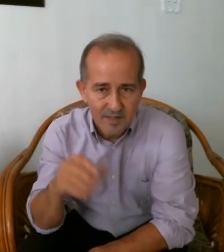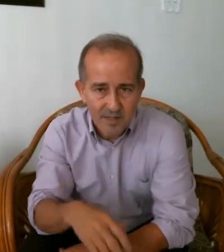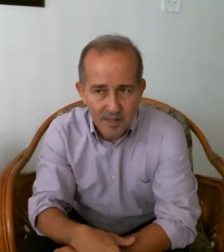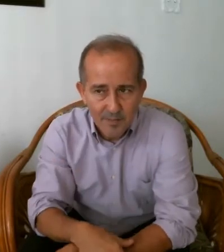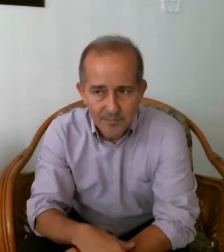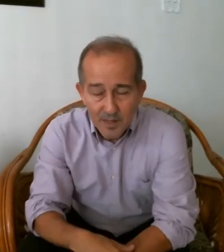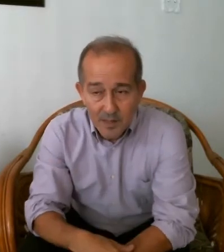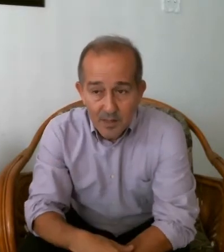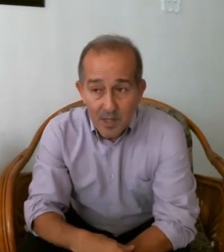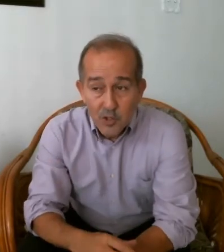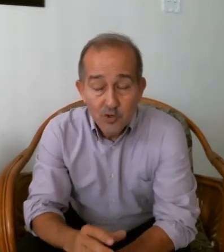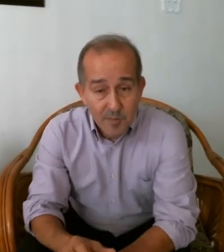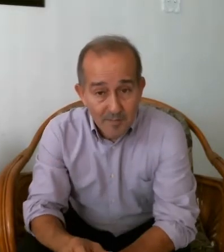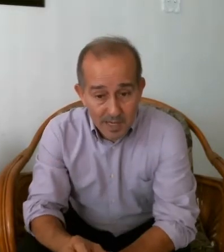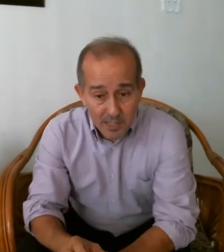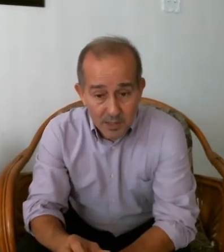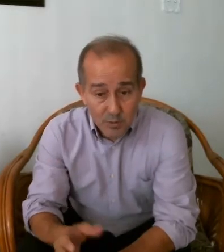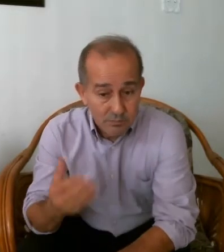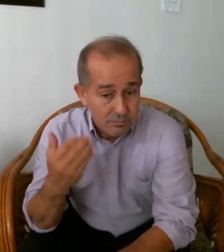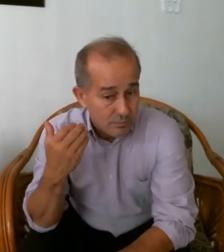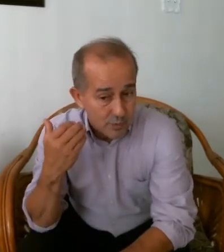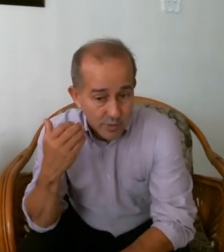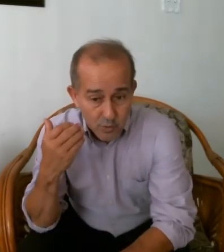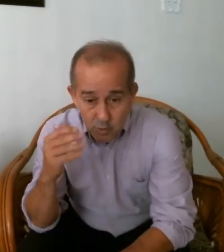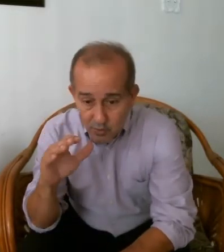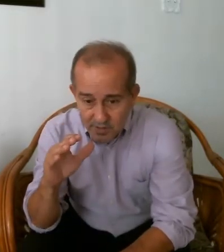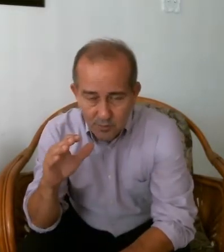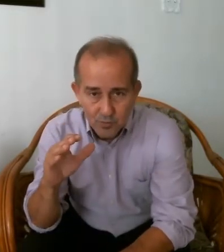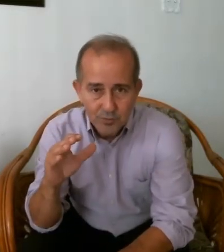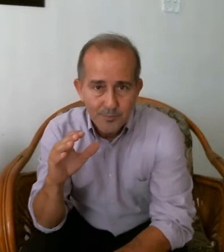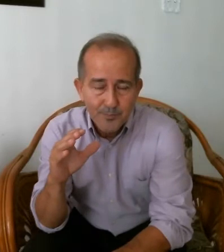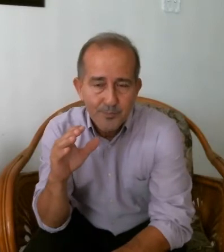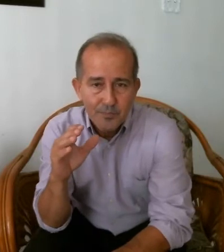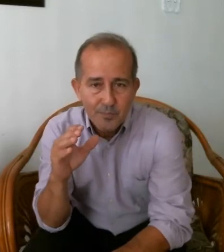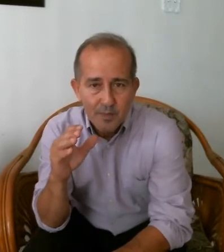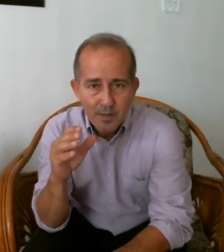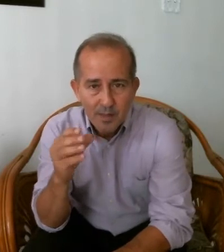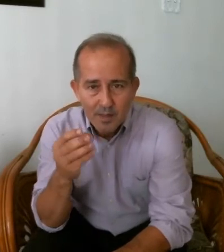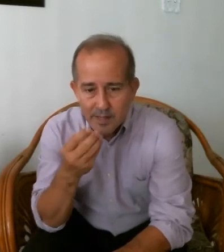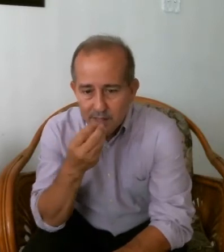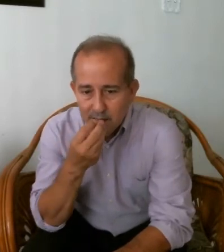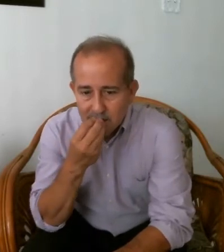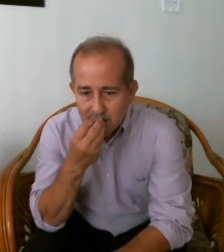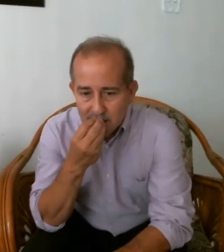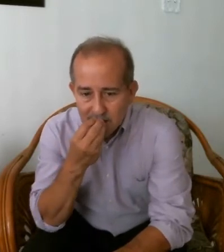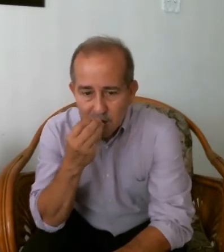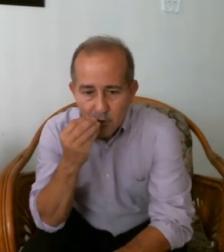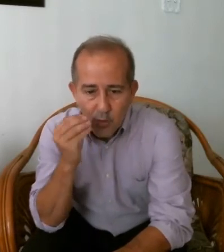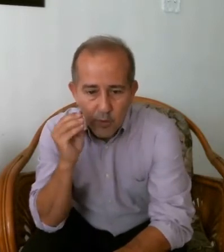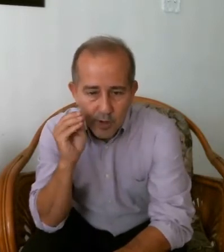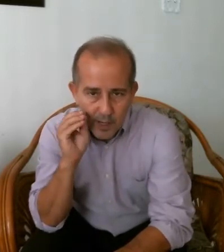Cenicienta. Yo me imagino, no estoy seguro, esta es la seña de hogar.